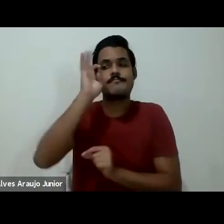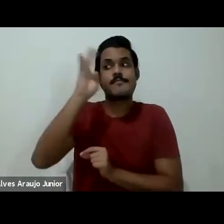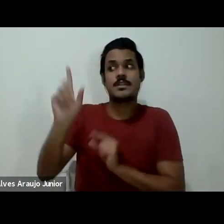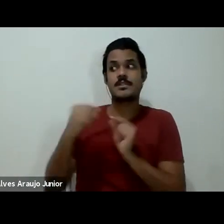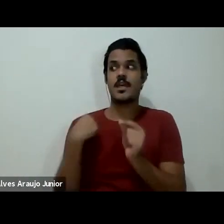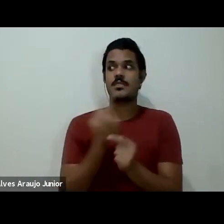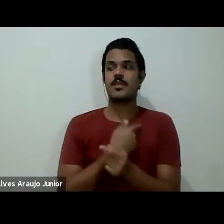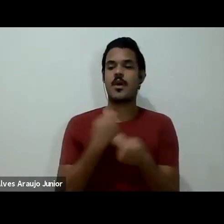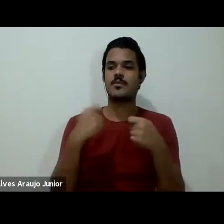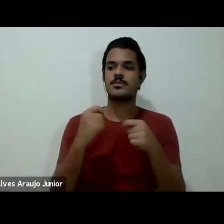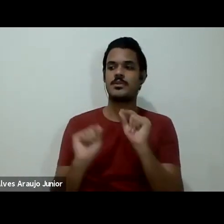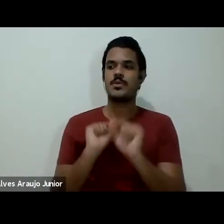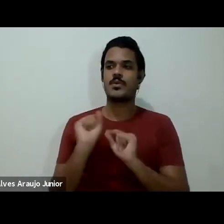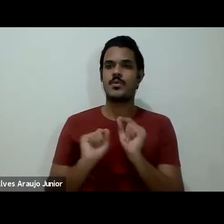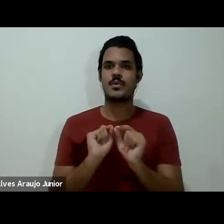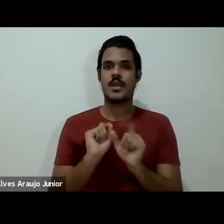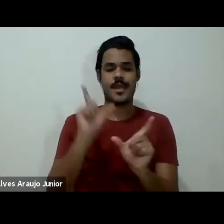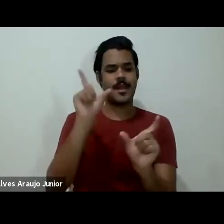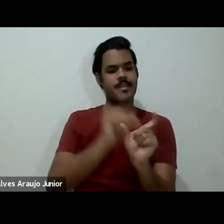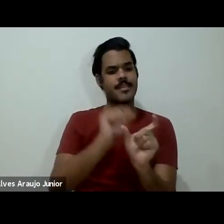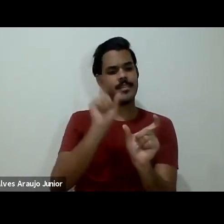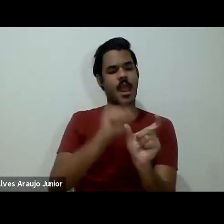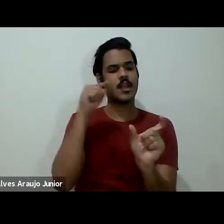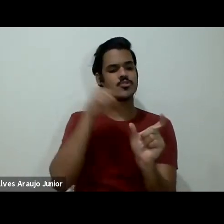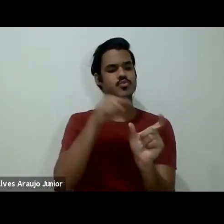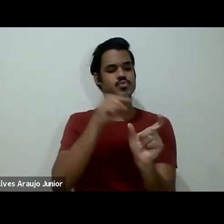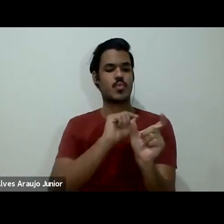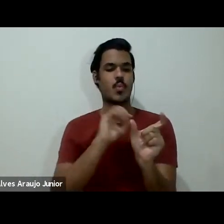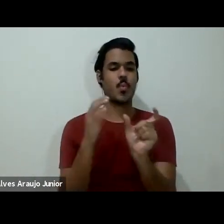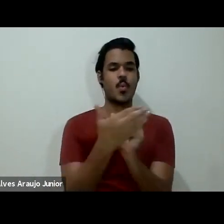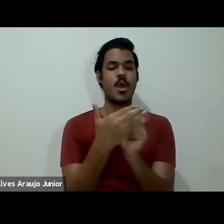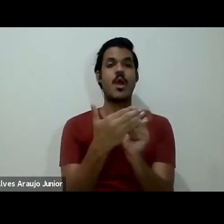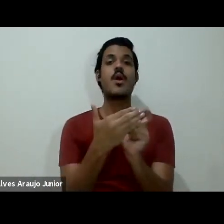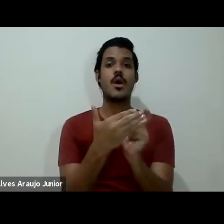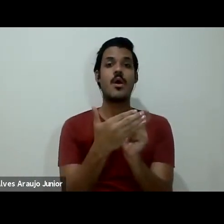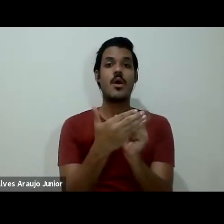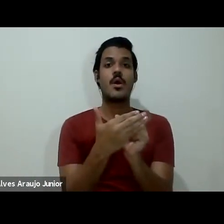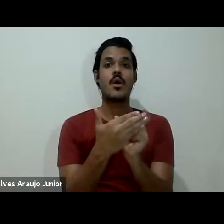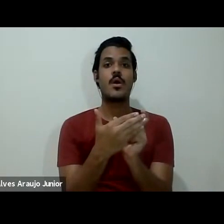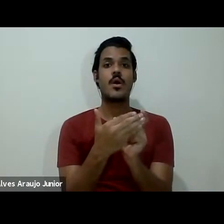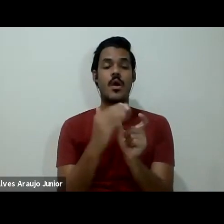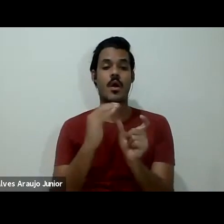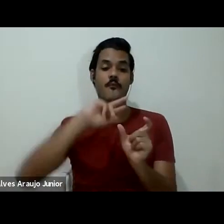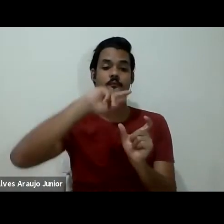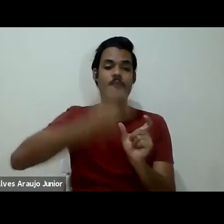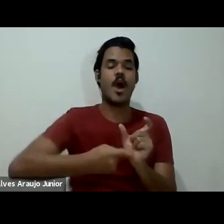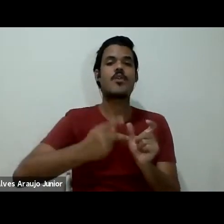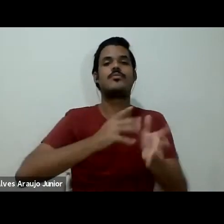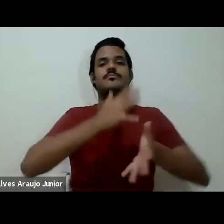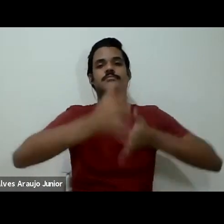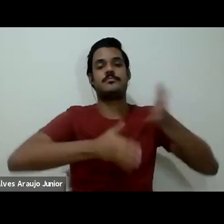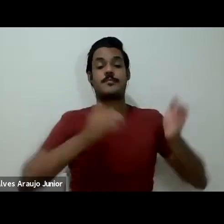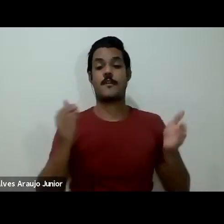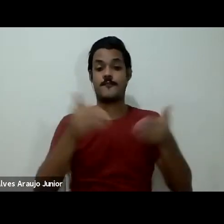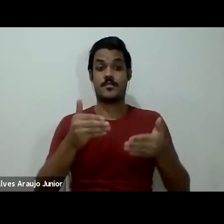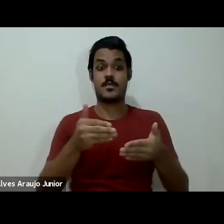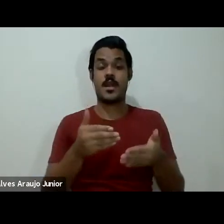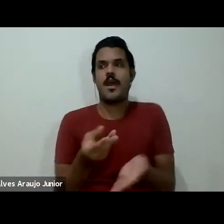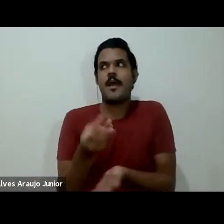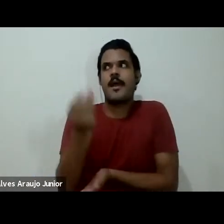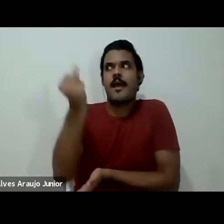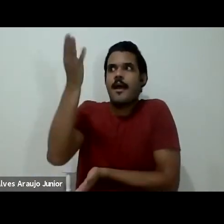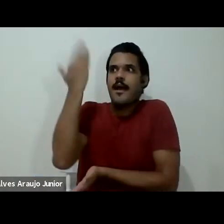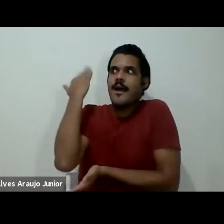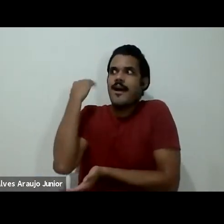pensarmos em léxico terminológico da língua iorubá para Libras. Isso não existia. O